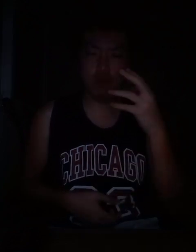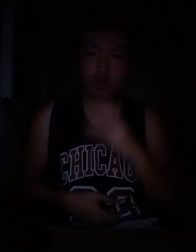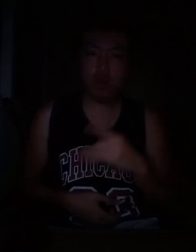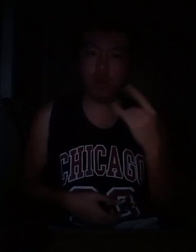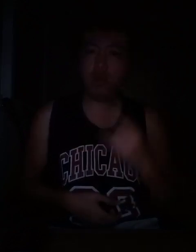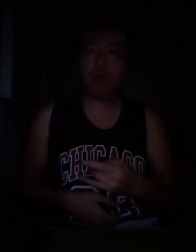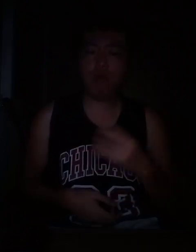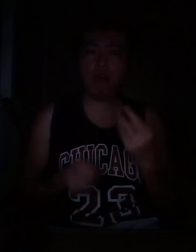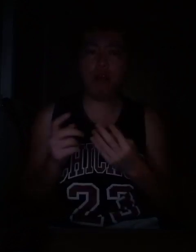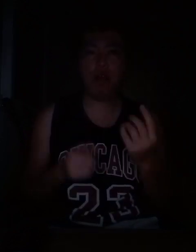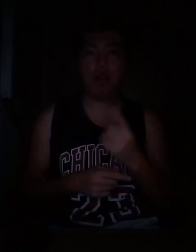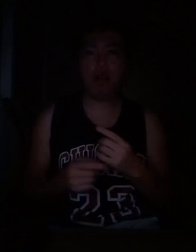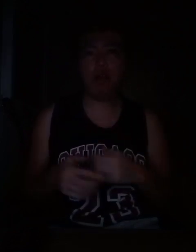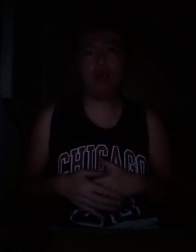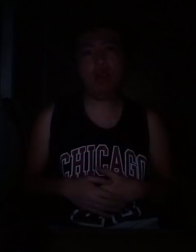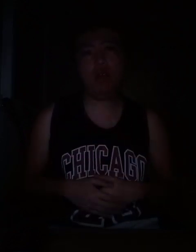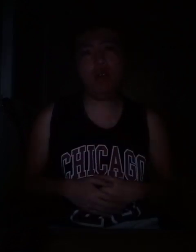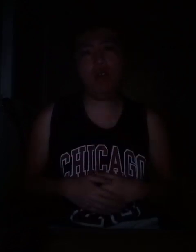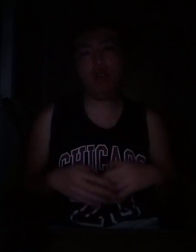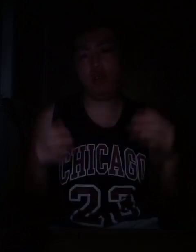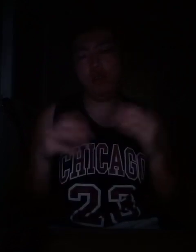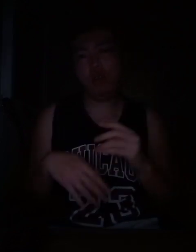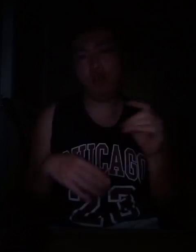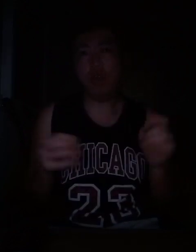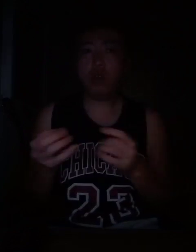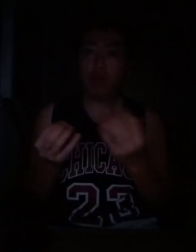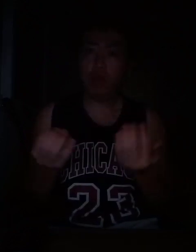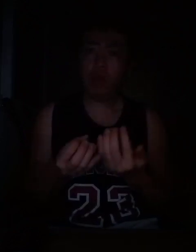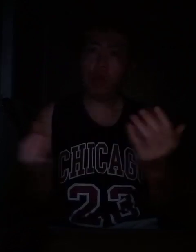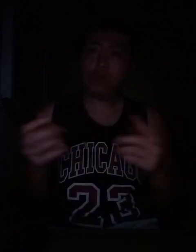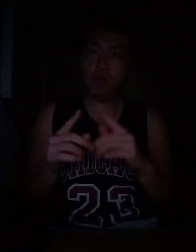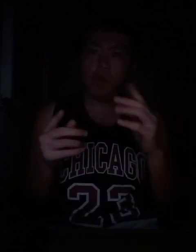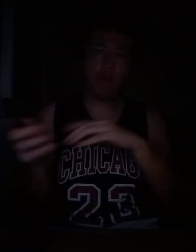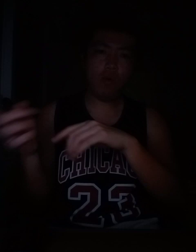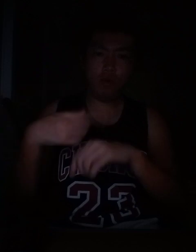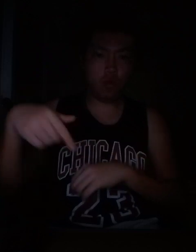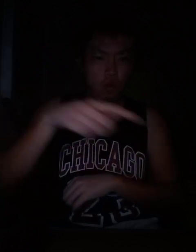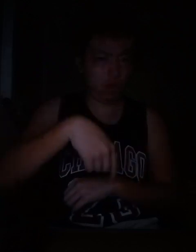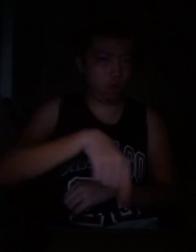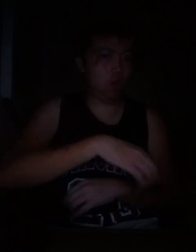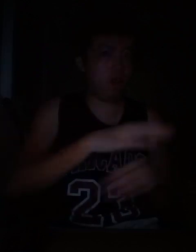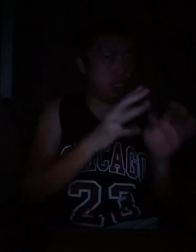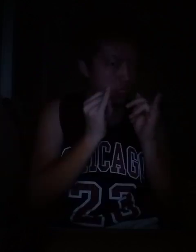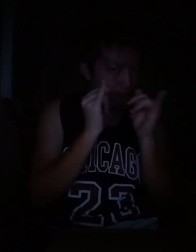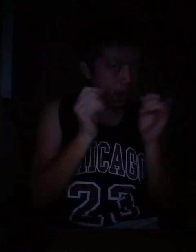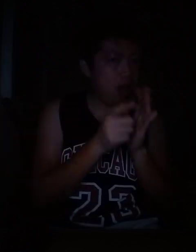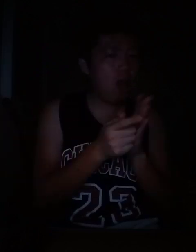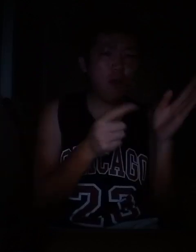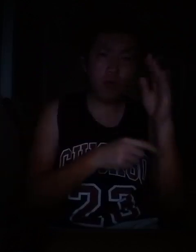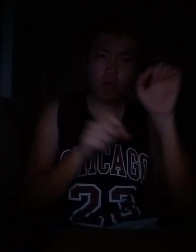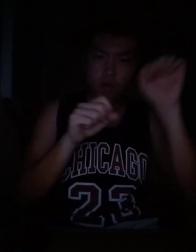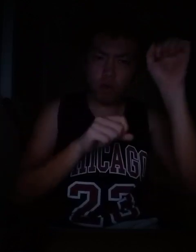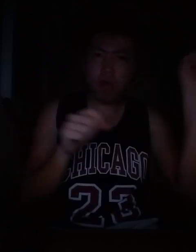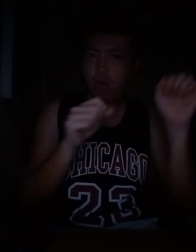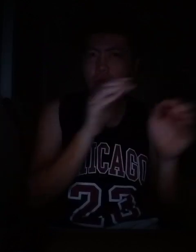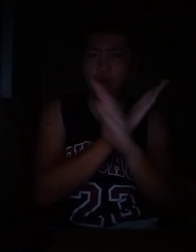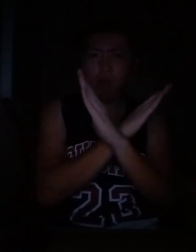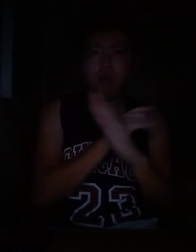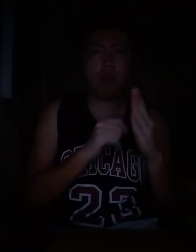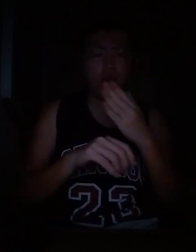전쯤부터 조합원과 주변 사람들에게 추석 선물로 전복을 돌린 사실은 있지만 선거운동은 아니라고 혐의를